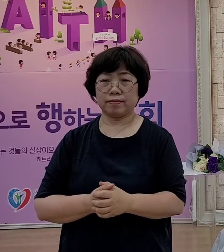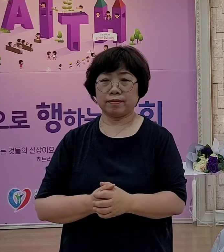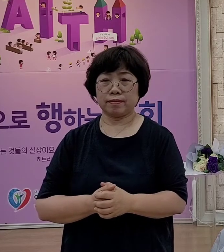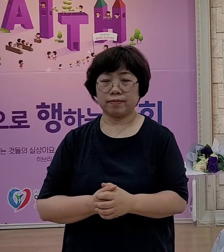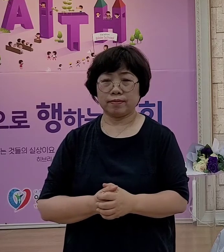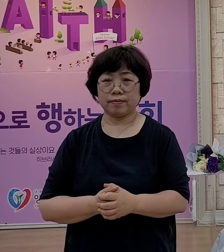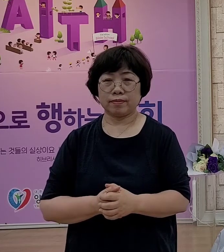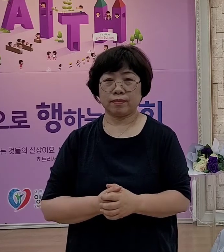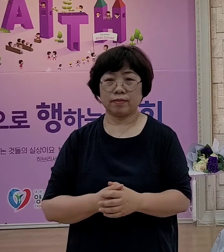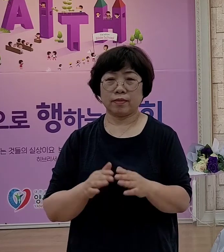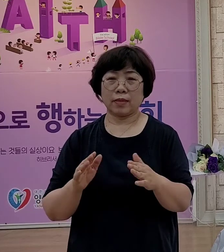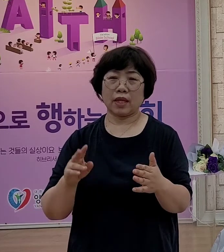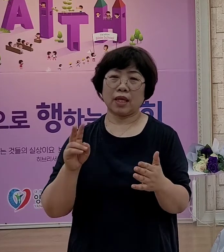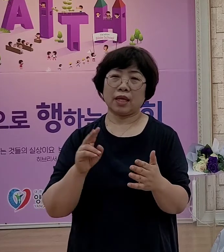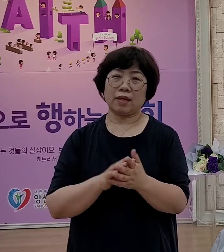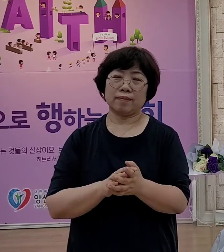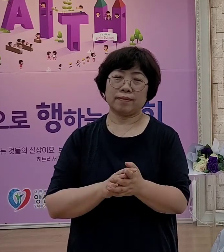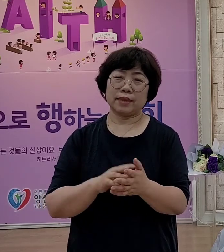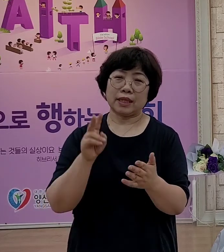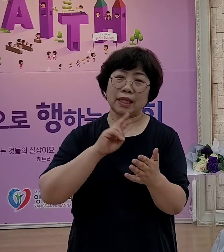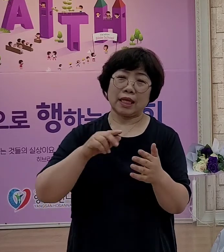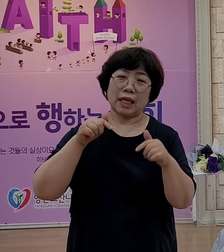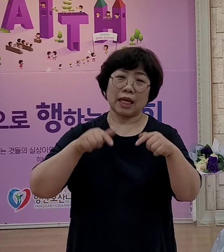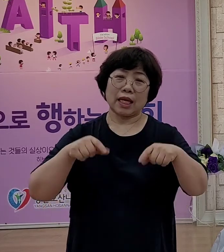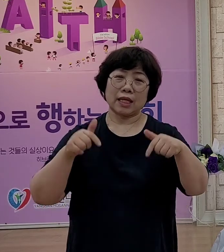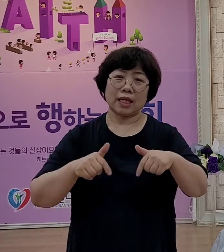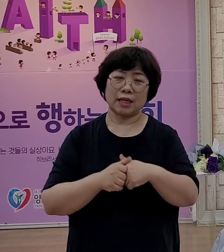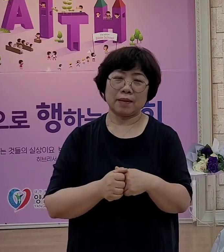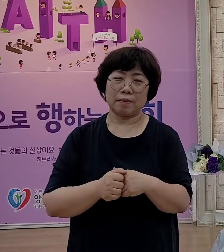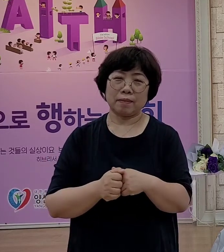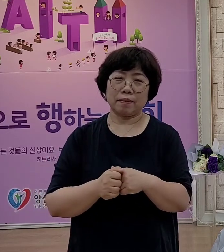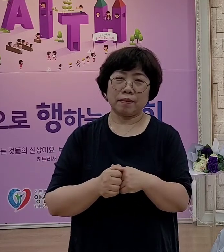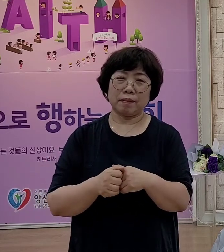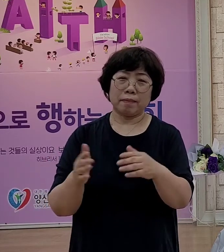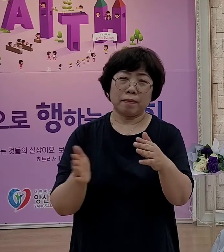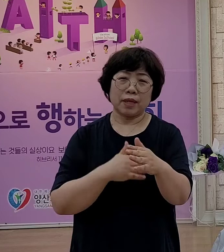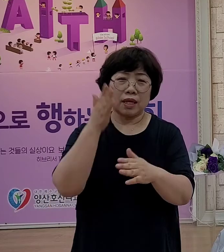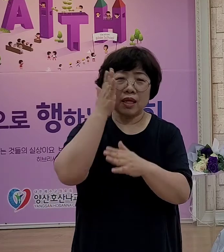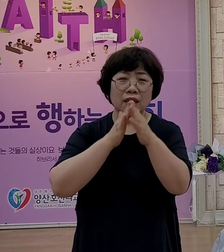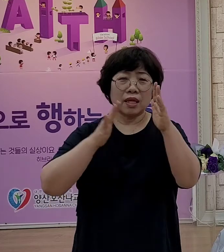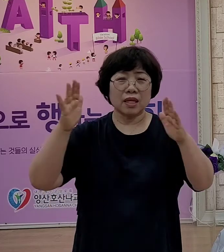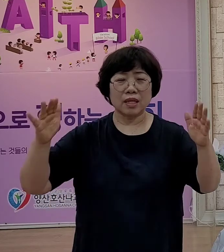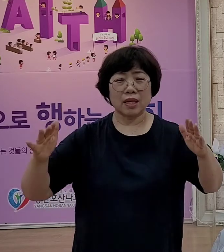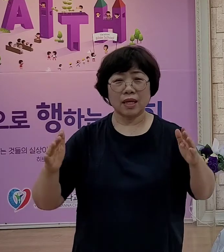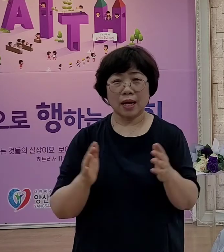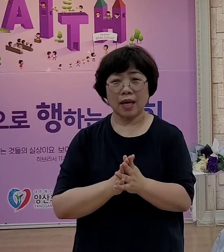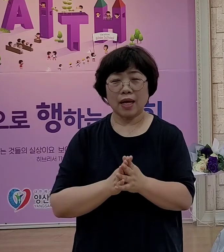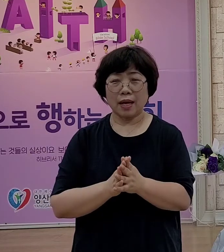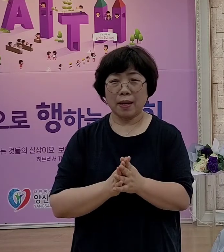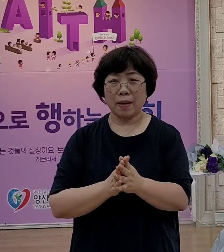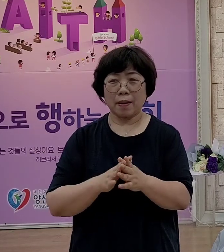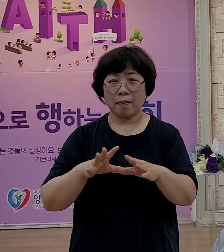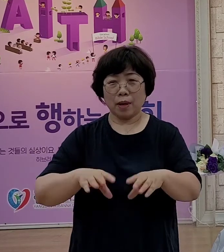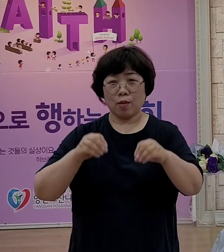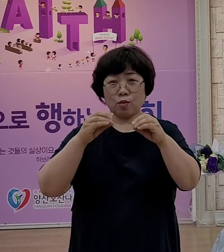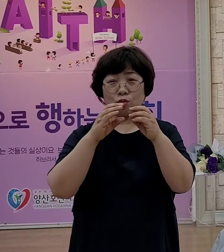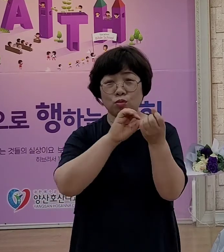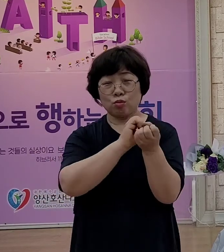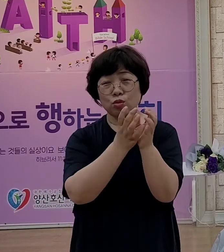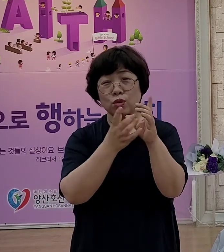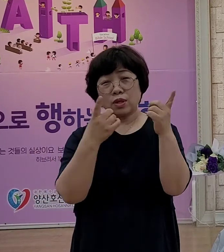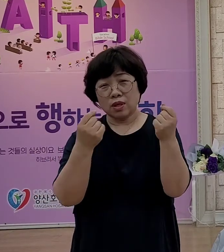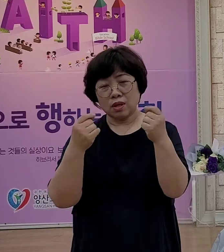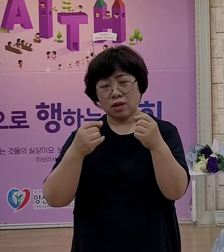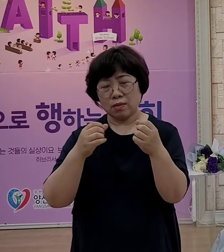한간사님 찬양 인도하는데 첫 찬양은 뭐였어요? 빈들에 마른 풀같이 시들은